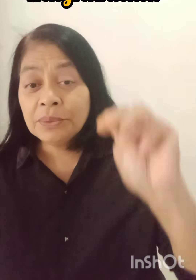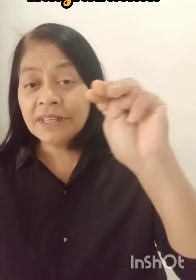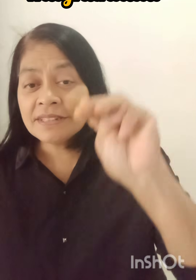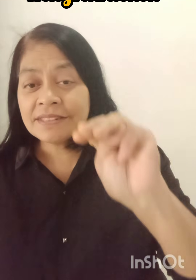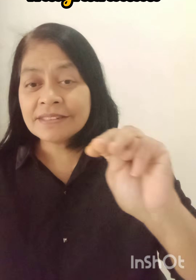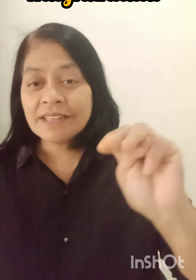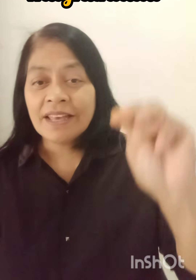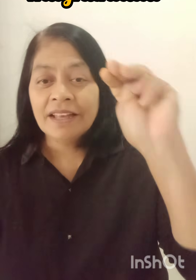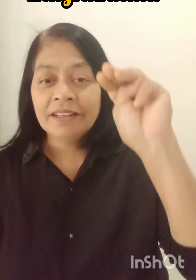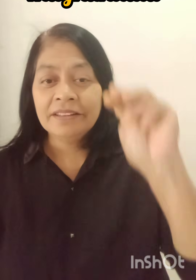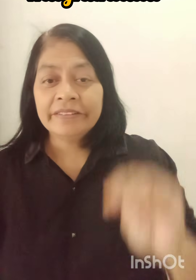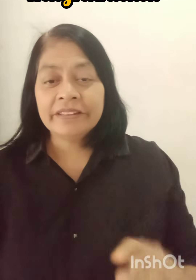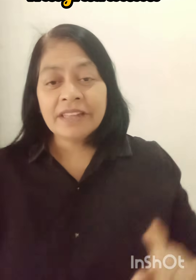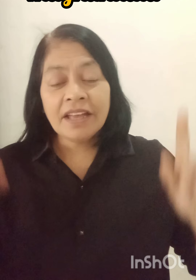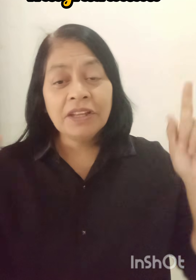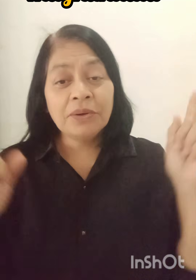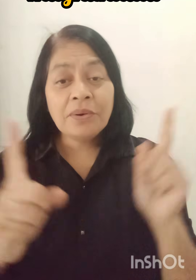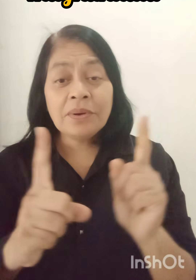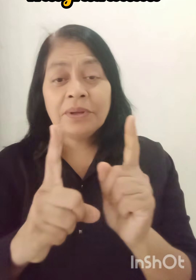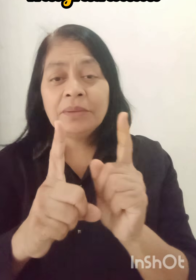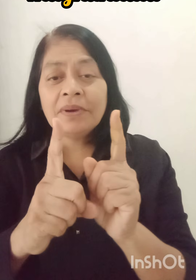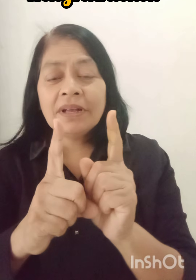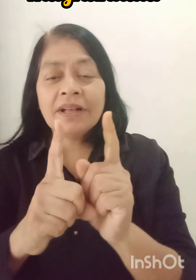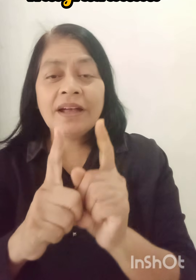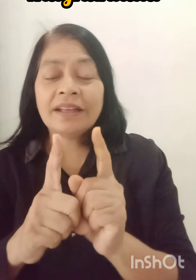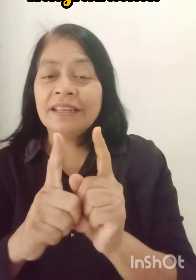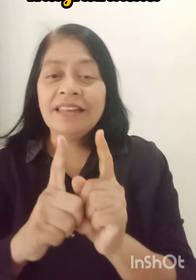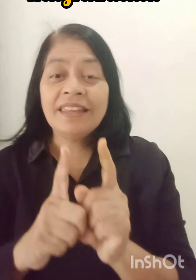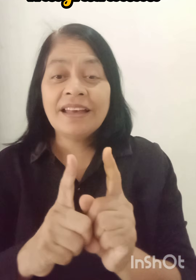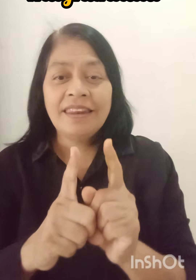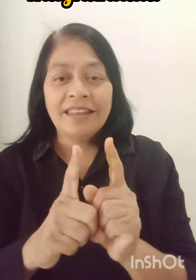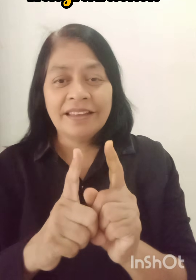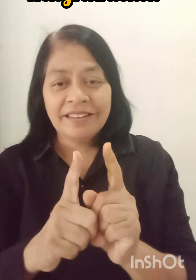Lunes nang tayo'y magkakilala,